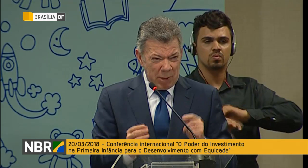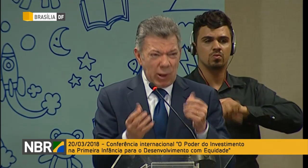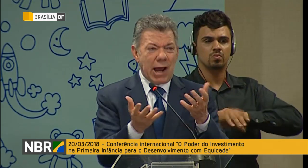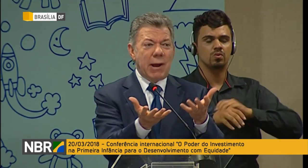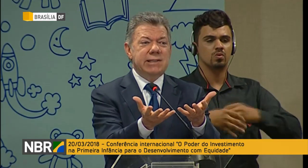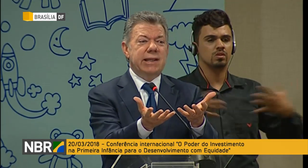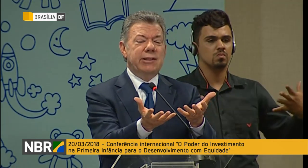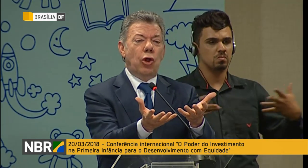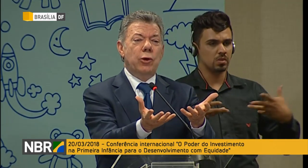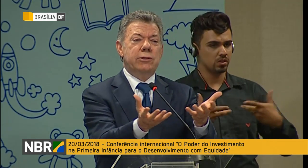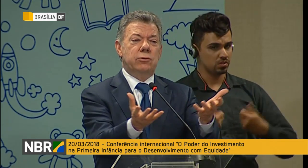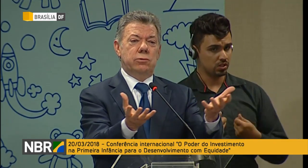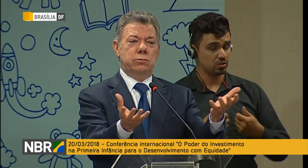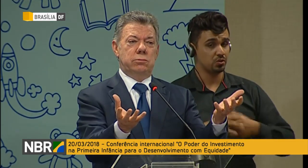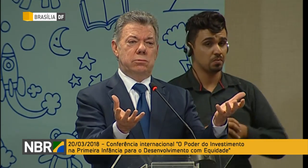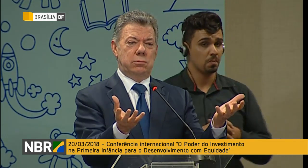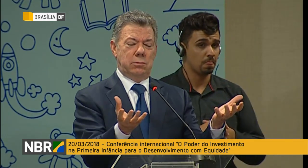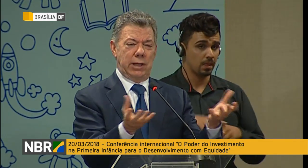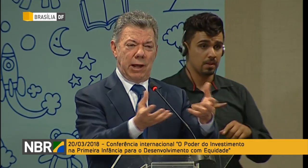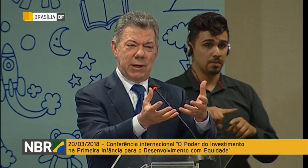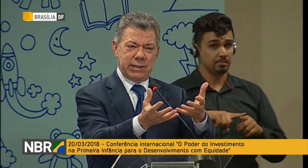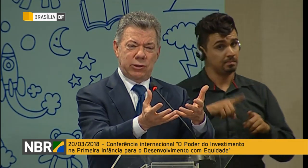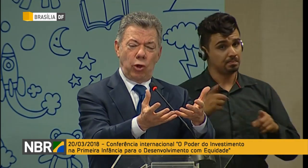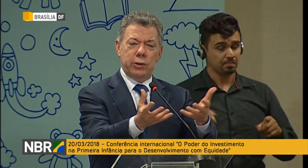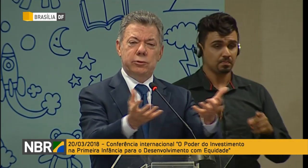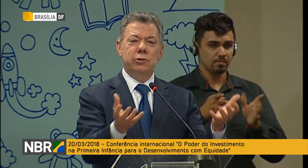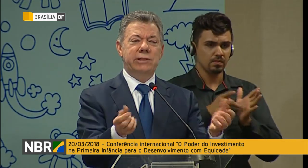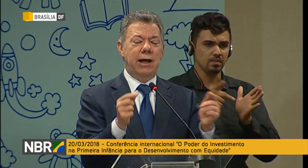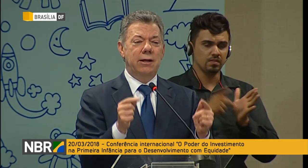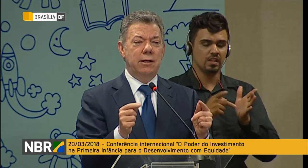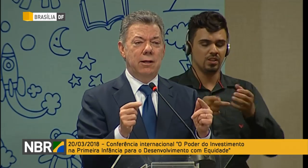pertinente. Mas na base de tudo isto,